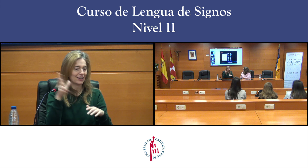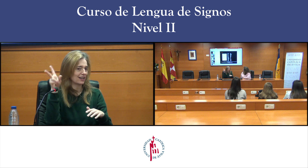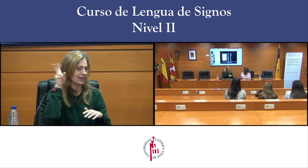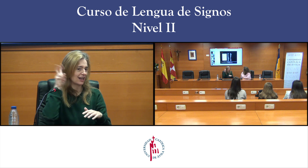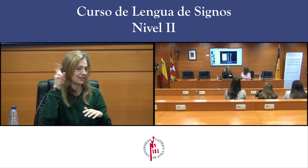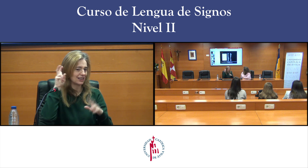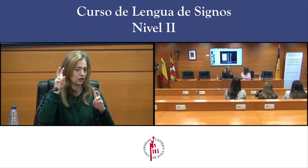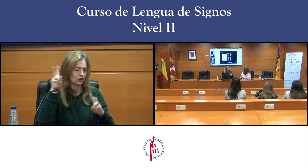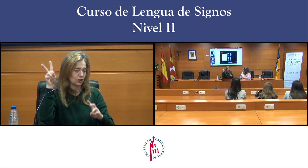oír